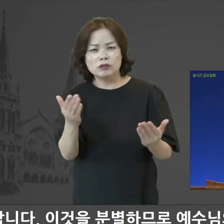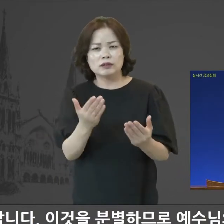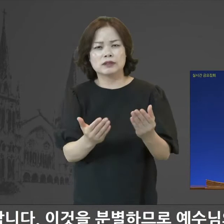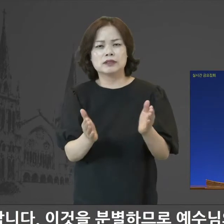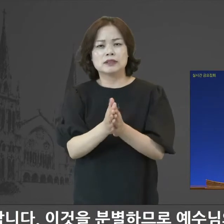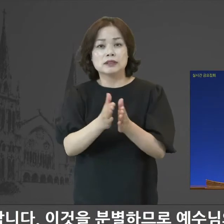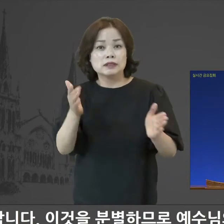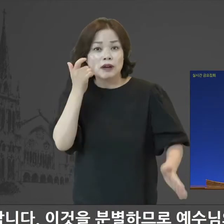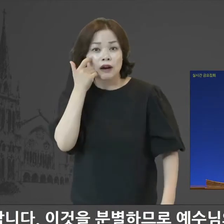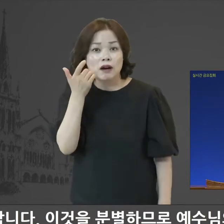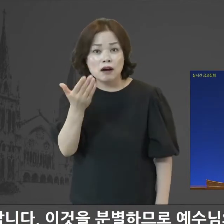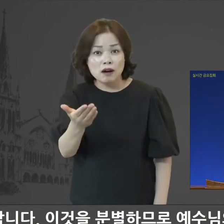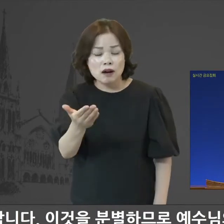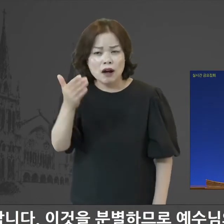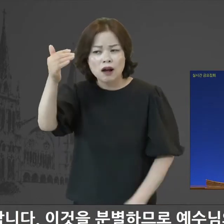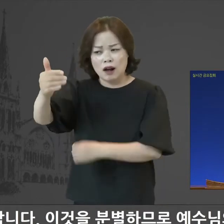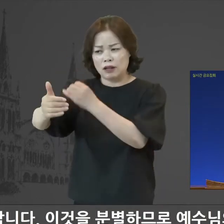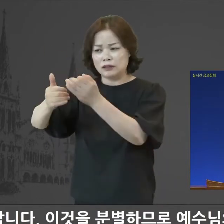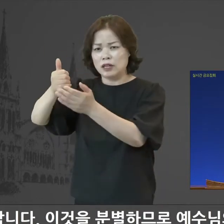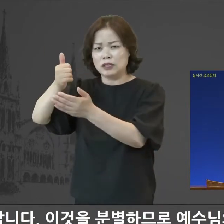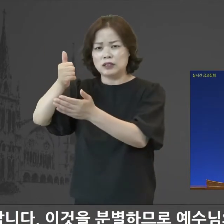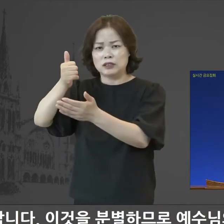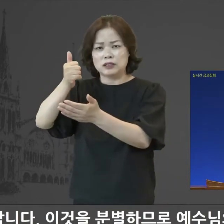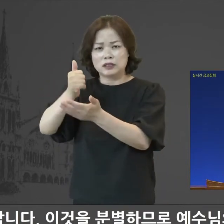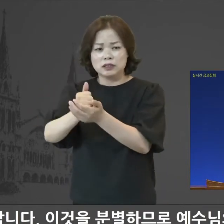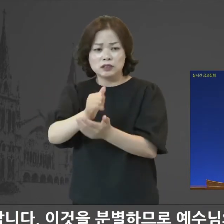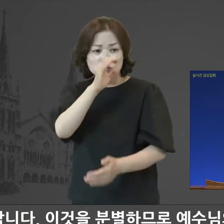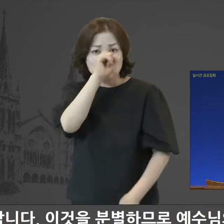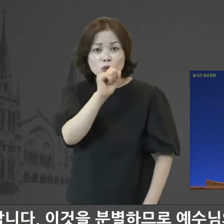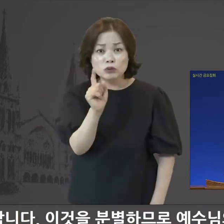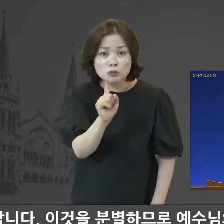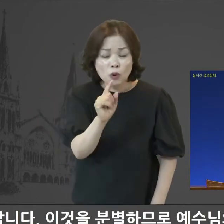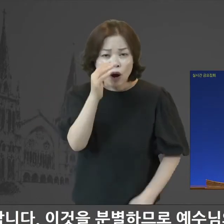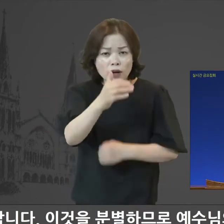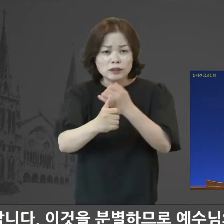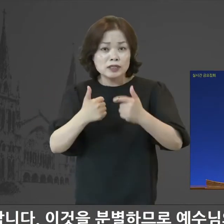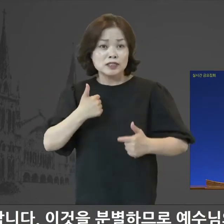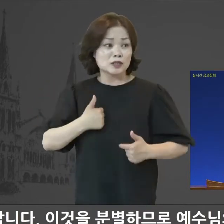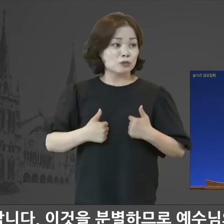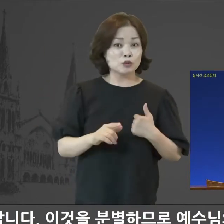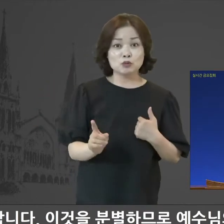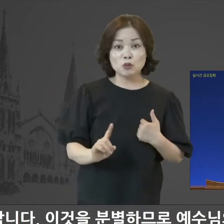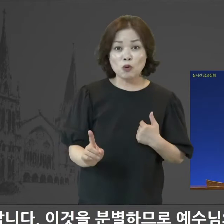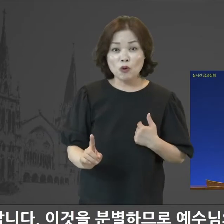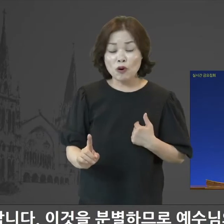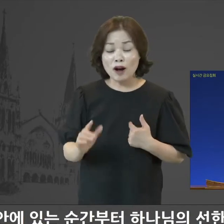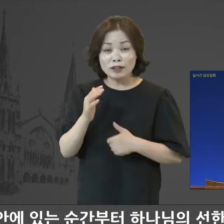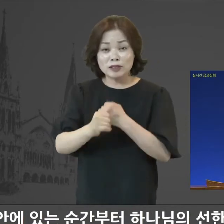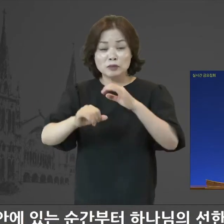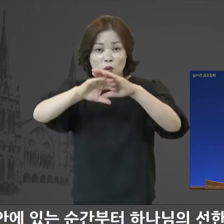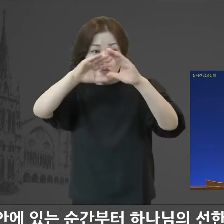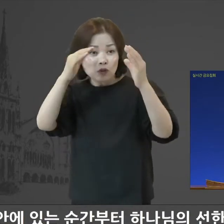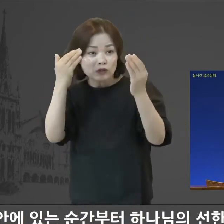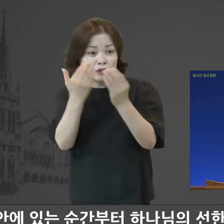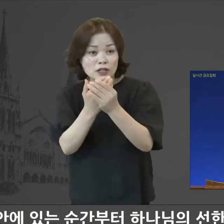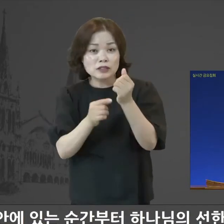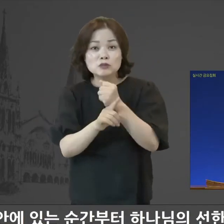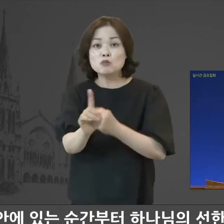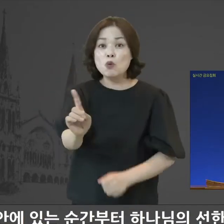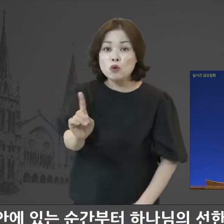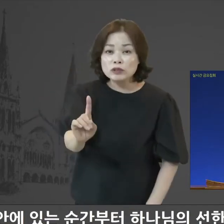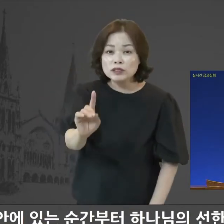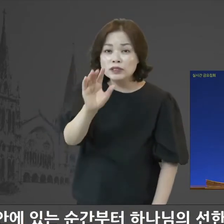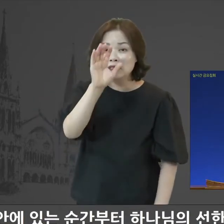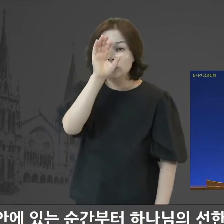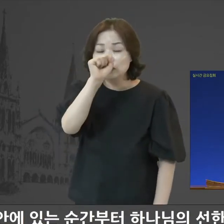시작이 되냐면 하나님의 선한 게 무엇인지, 하나님의 기쁨이 무엇인지, 하나님의 온전함이 무엇인지,